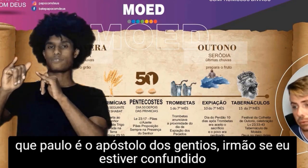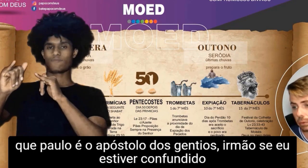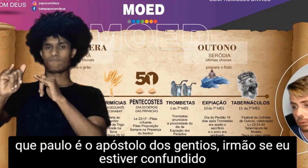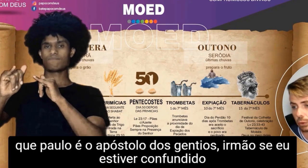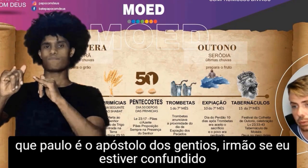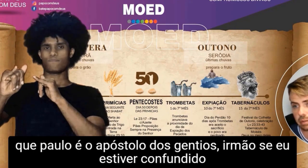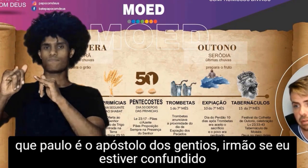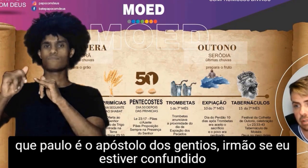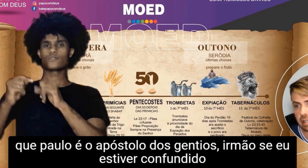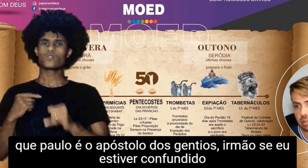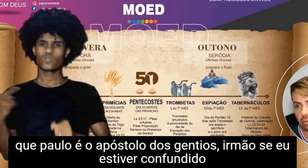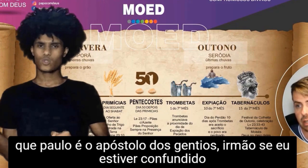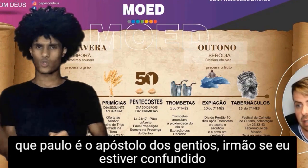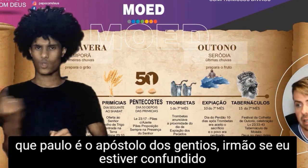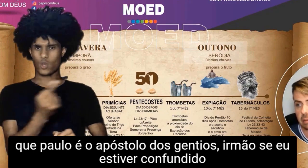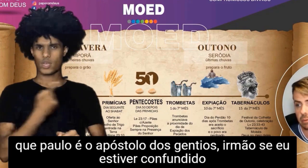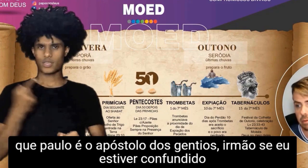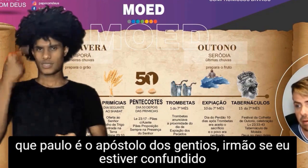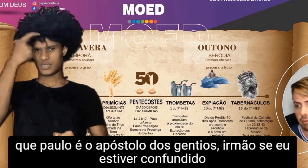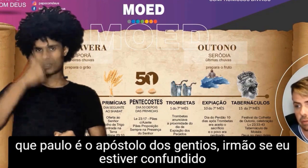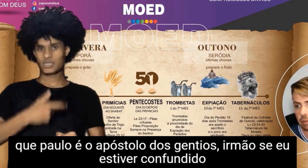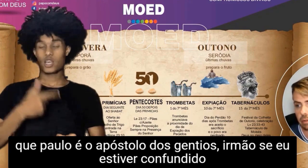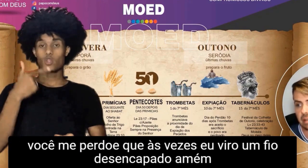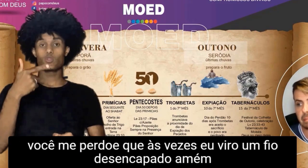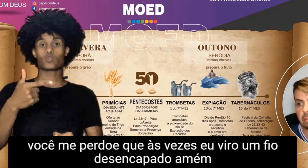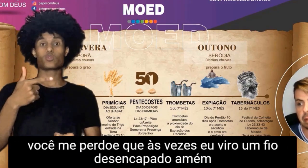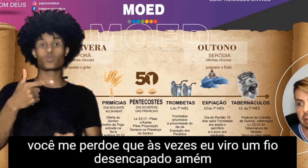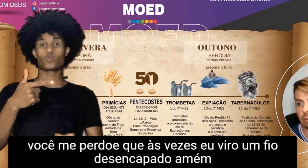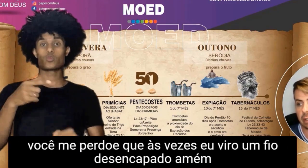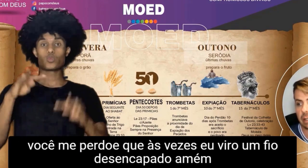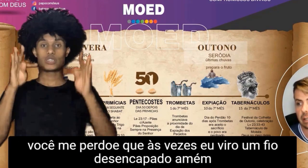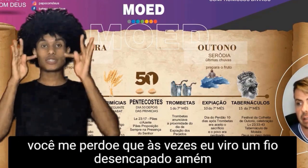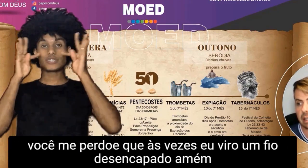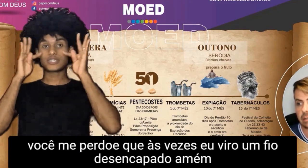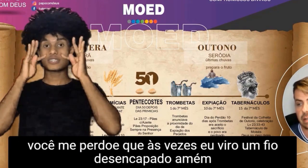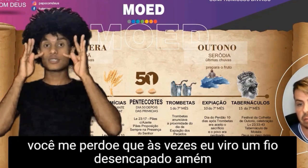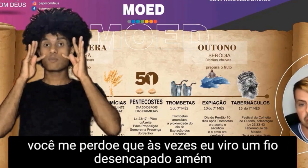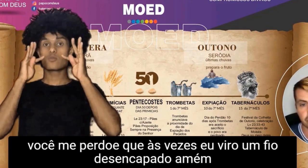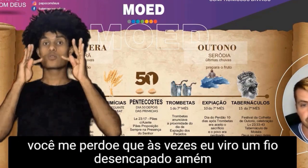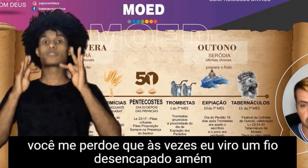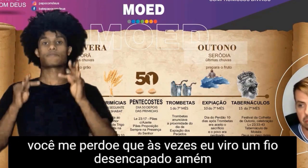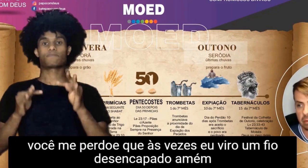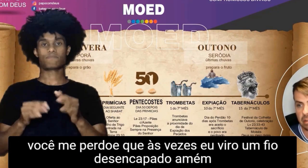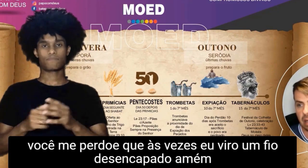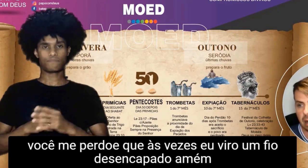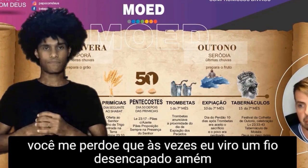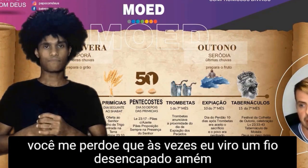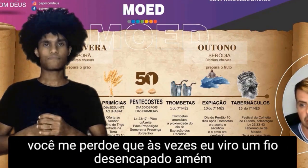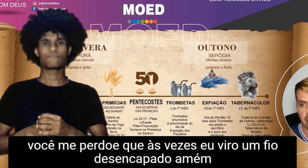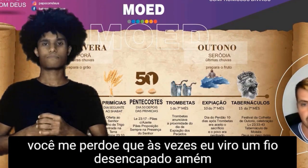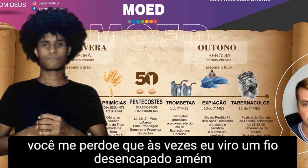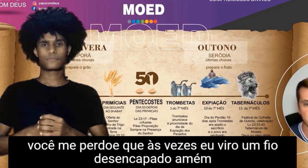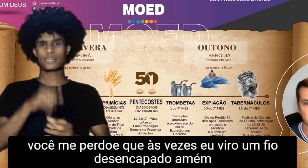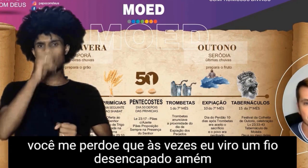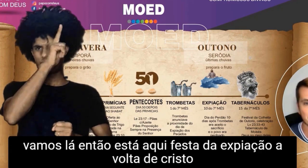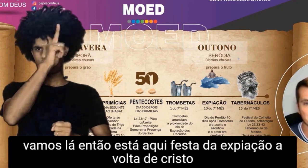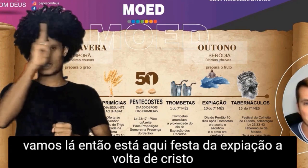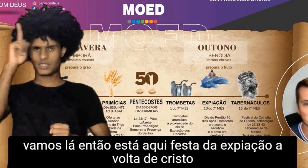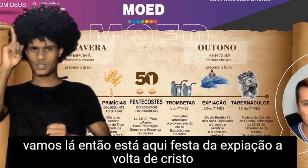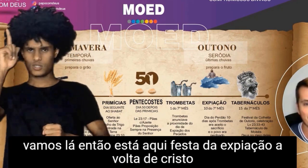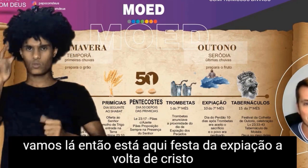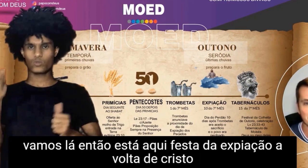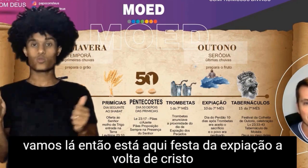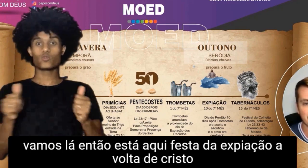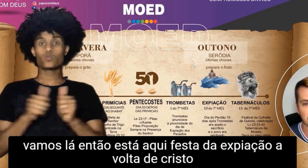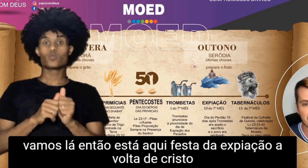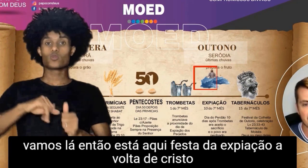o apóstolo dos gentios. Irmão, se eu estiver confundindo você, me perdoe, que às vezes eu viro um fio desencapado. Amém?